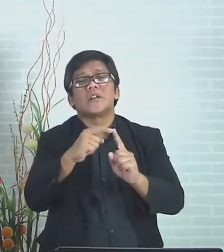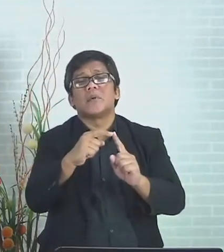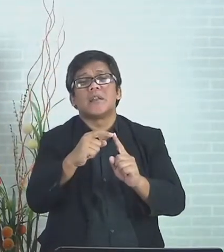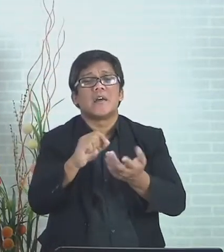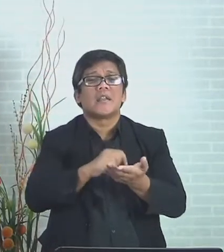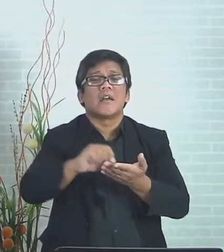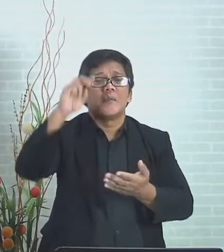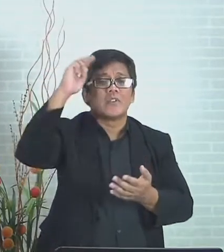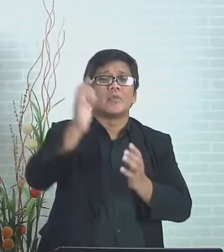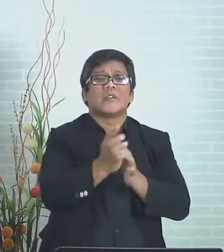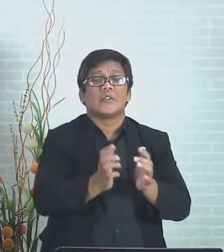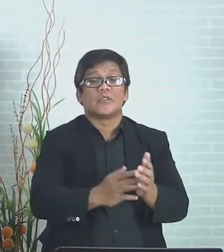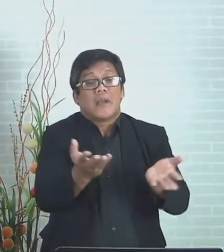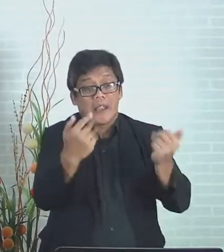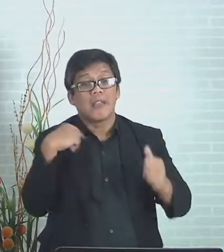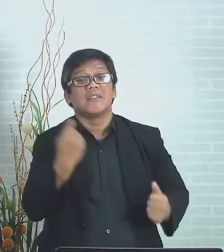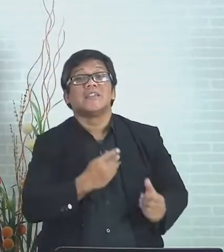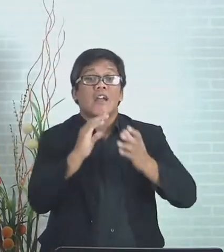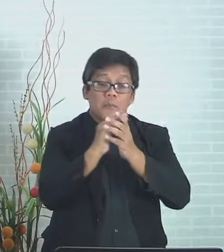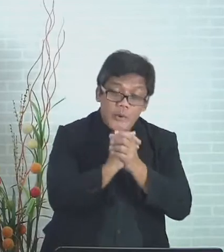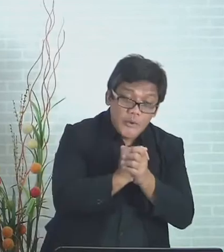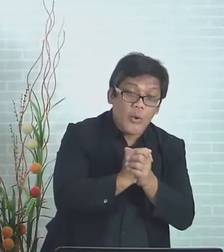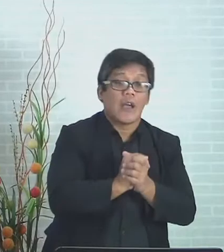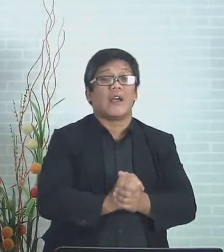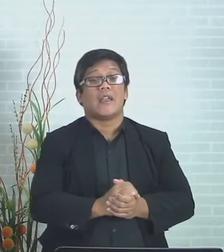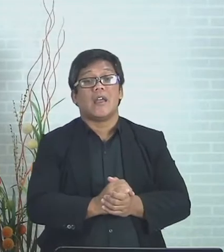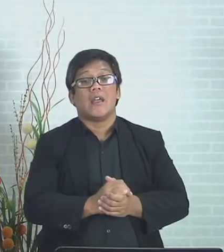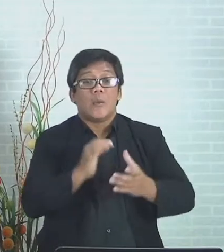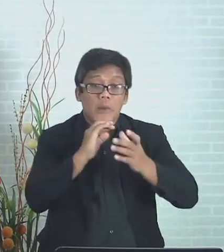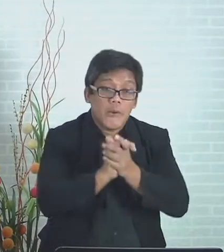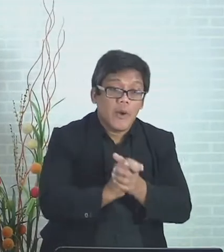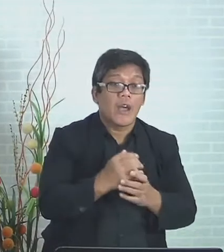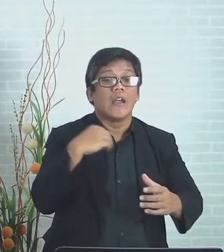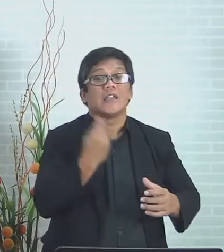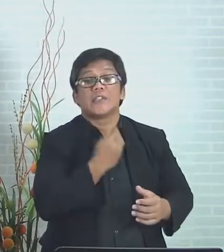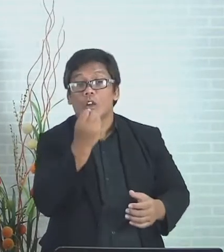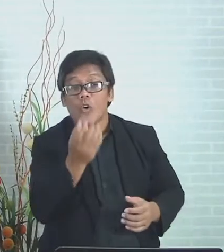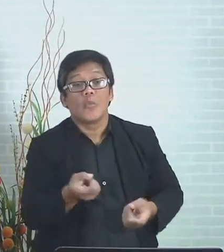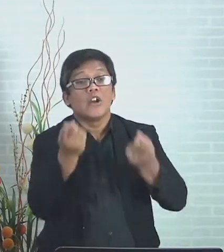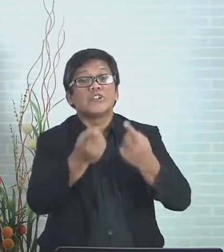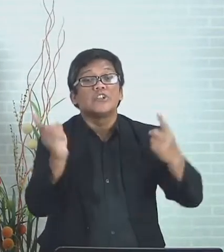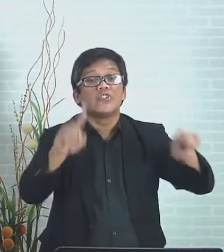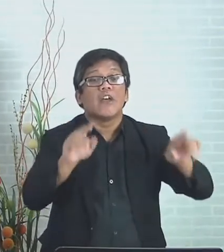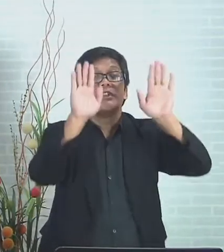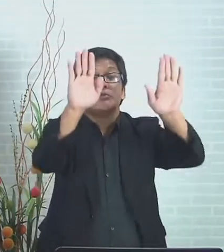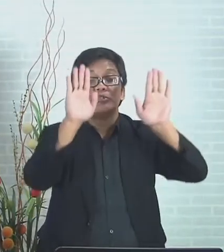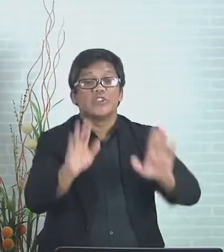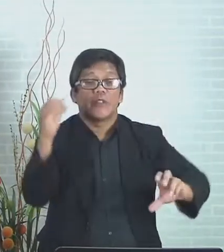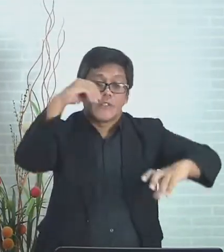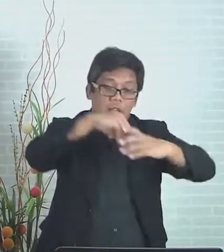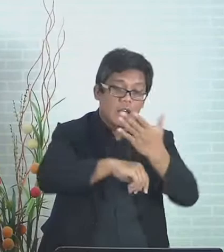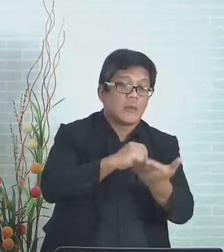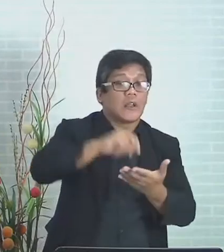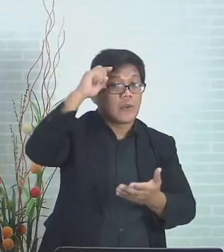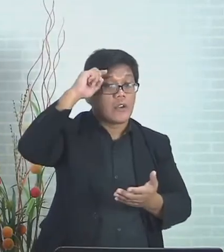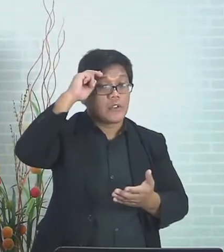berdoa dan mengklaim mukjizat Allah kuasa terjadi bagi kita kesembuhan ada terjadi kenapa karena kita tahu bahwa nama Yesus itu